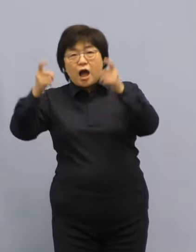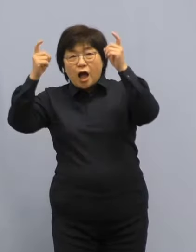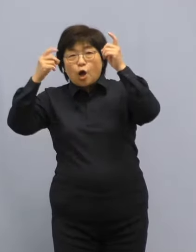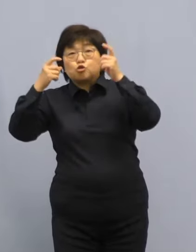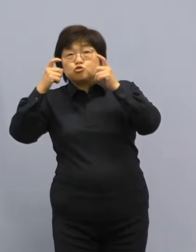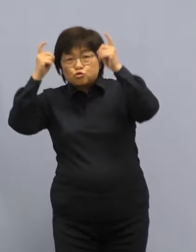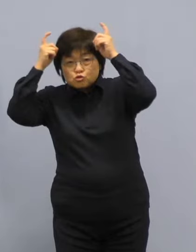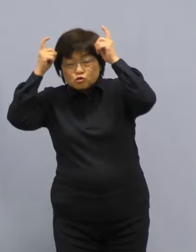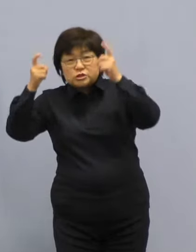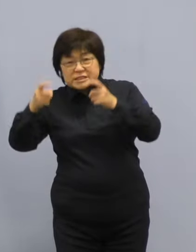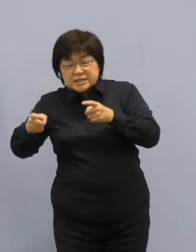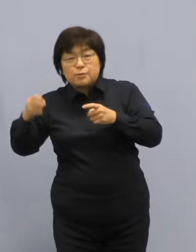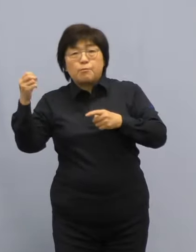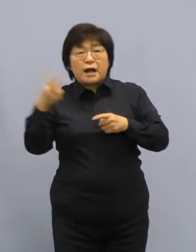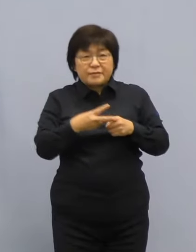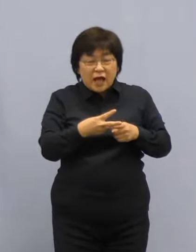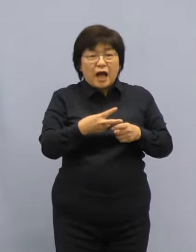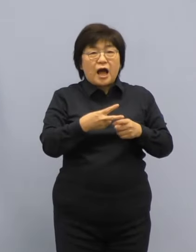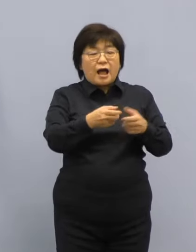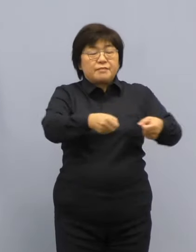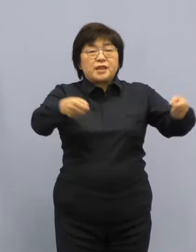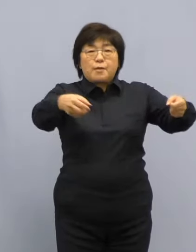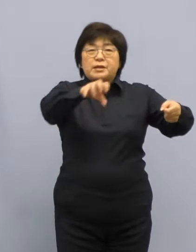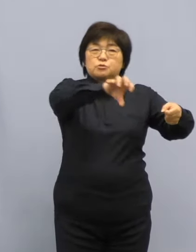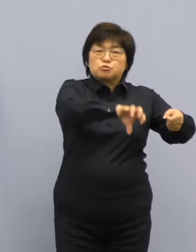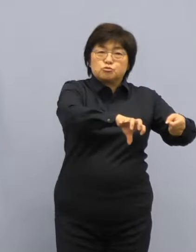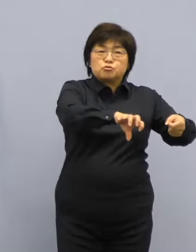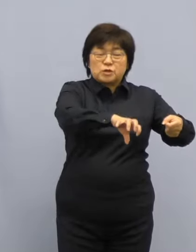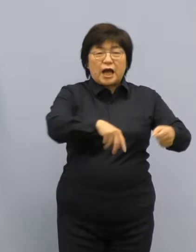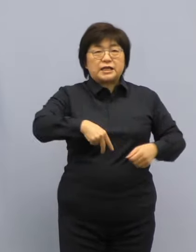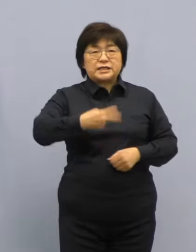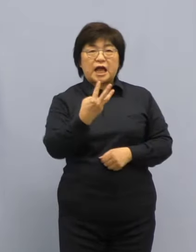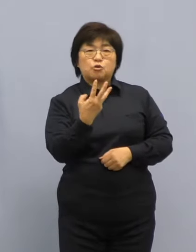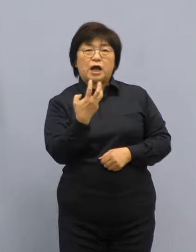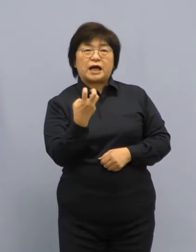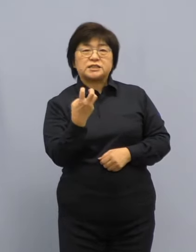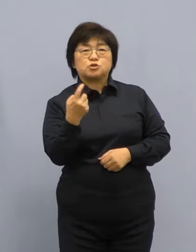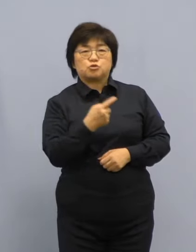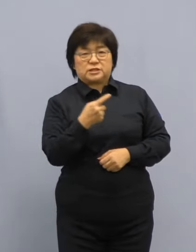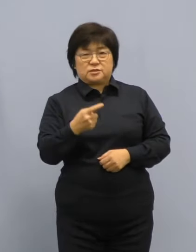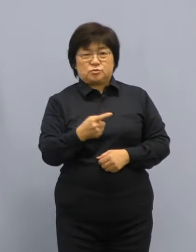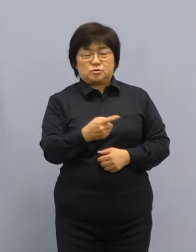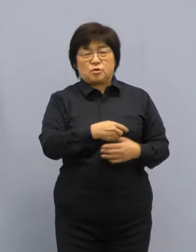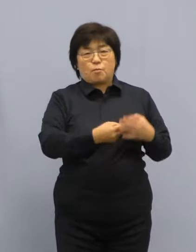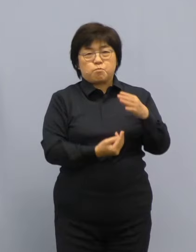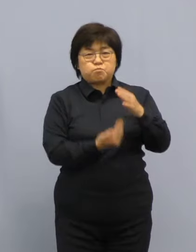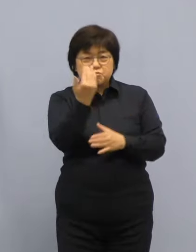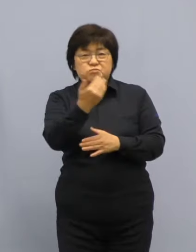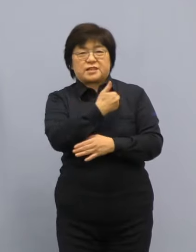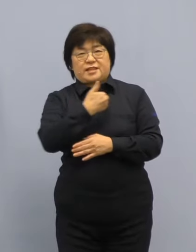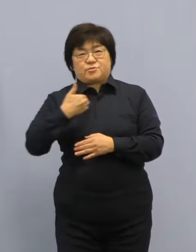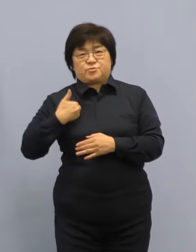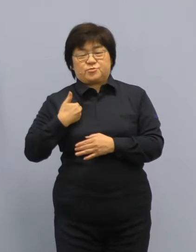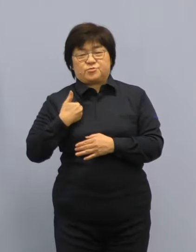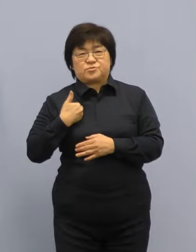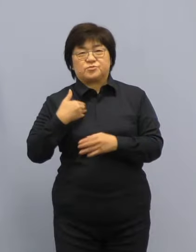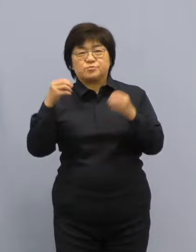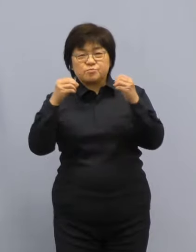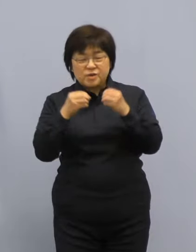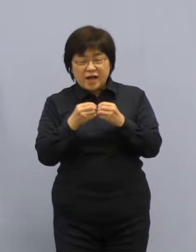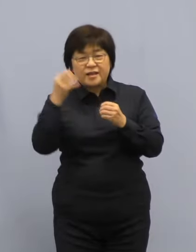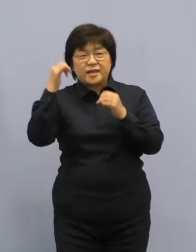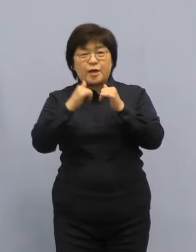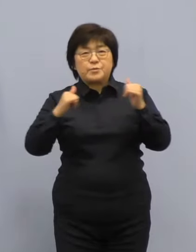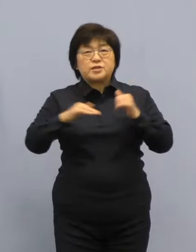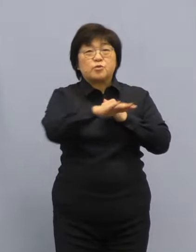鍋つゆが合計280名の方に当たります。ぜひこのキャンペーンを機に県民の皆様には県